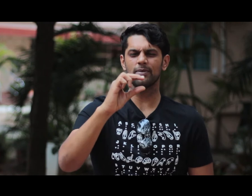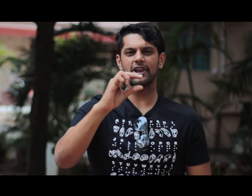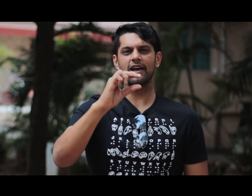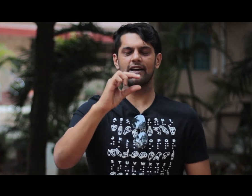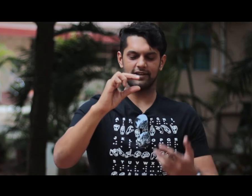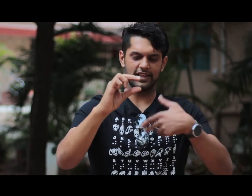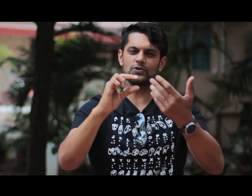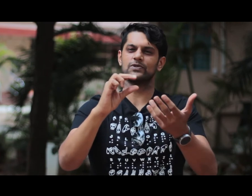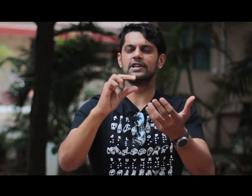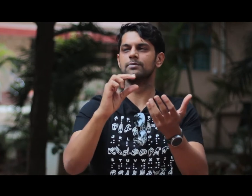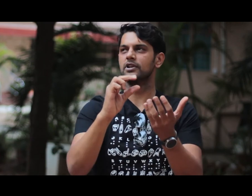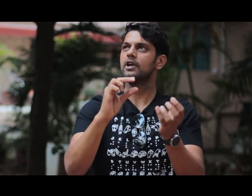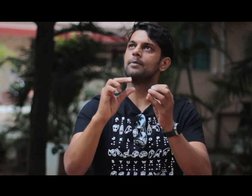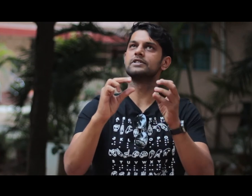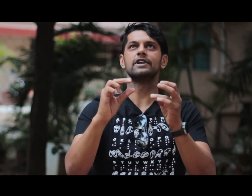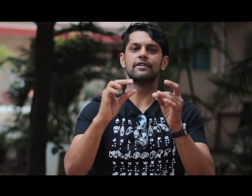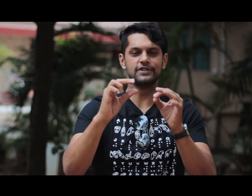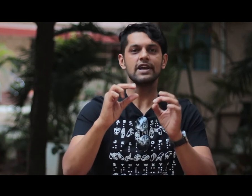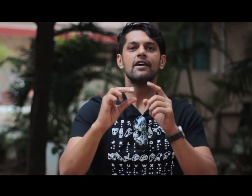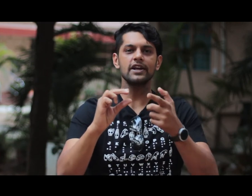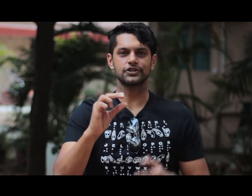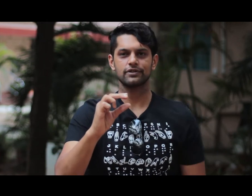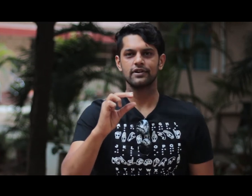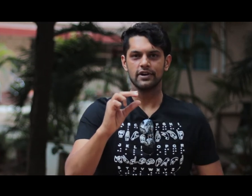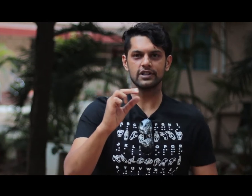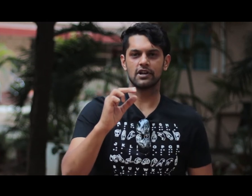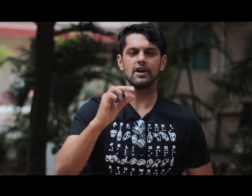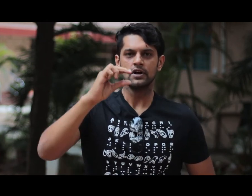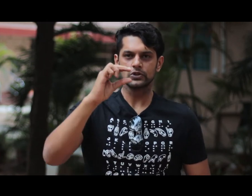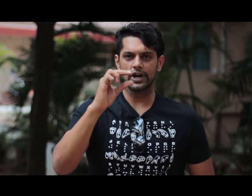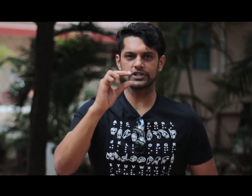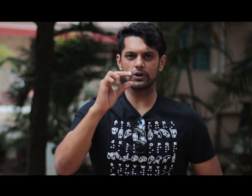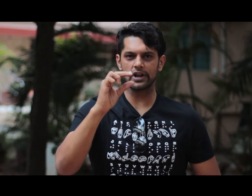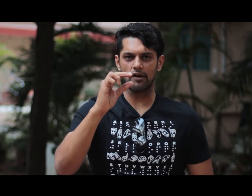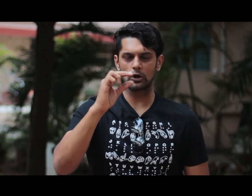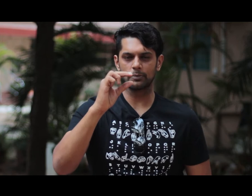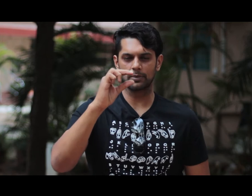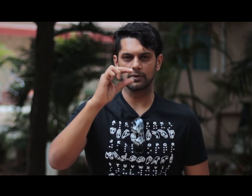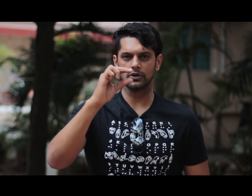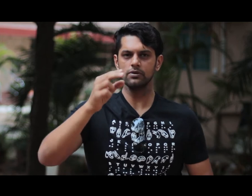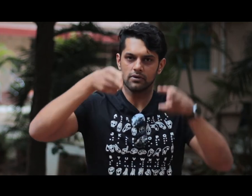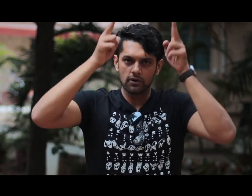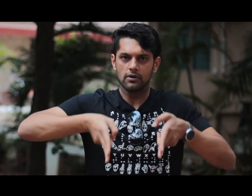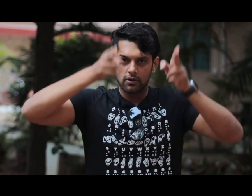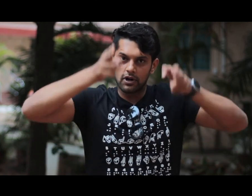ಅದಾದಮೇಲೆ ನೆಕ್ಸ್ಟ್ ಒನ್ ಇಸ್ ವೆರಿ ಸಿಂಪಲ್, ಎ ಬಿ ಸಿ ಡಿ ಎಫ್ ಜಿ ಹೆಚ್. ಹೆಚ್ ಅಲ್ಲ. ಸೊ ಹೆಚ್ ಏನಂದ್ರೆ ಯಾವಾಗಲೂ ನಮ್ಗೆ ನಾಪಕ್ಕೆ ಬರೋದು ಎರಡು